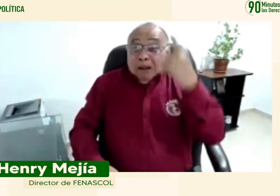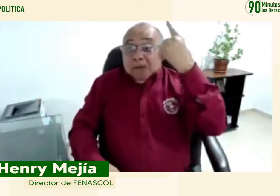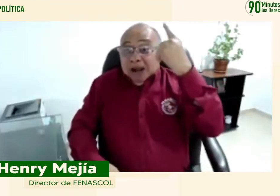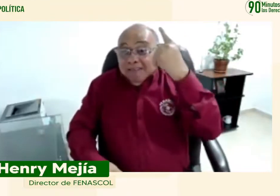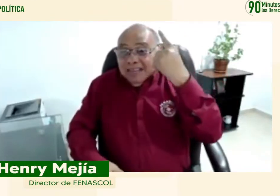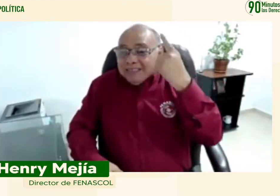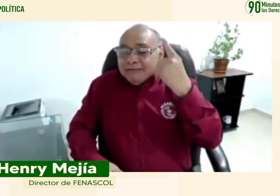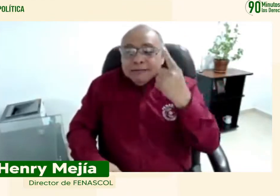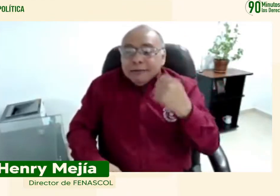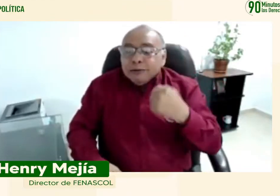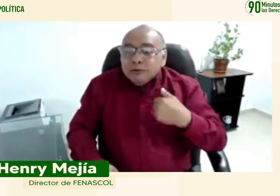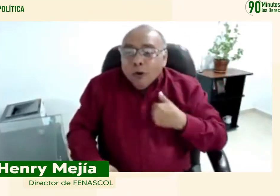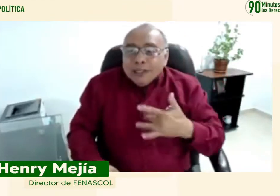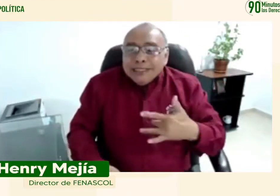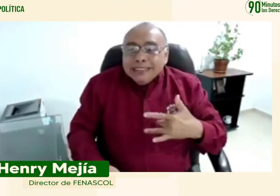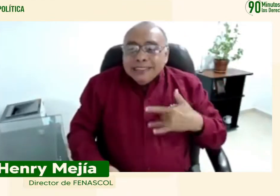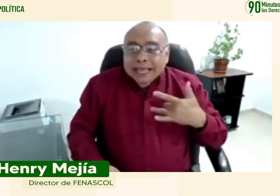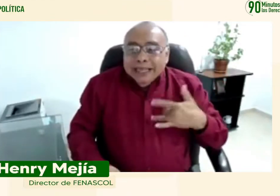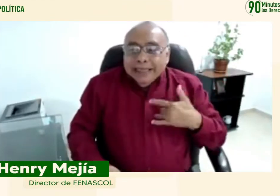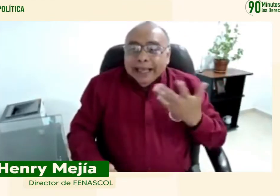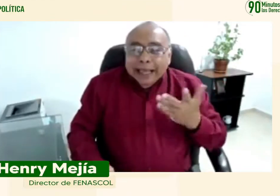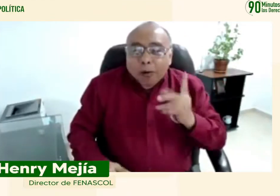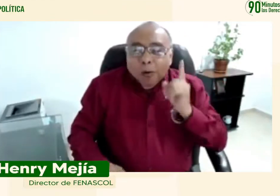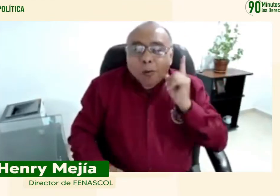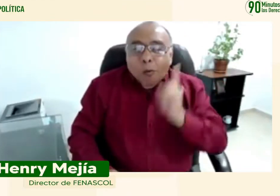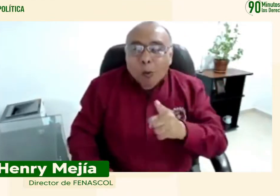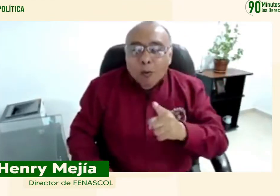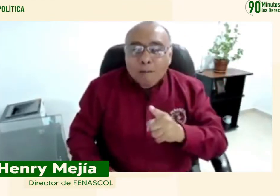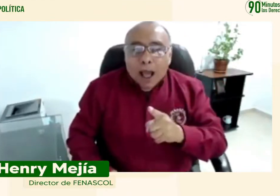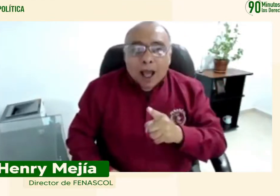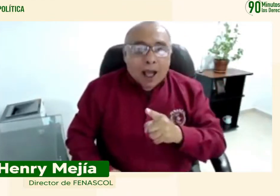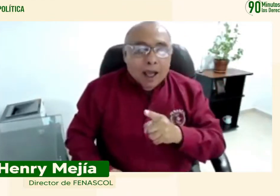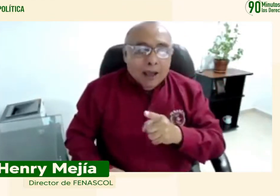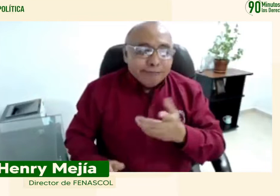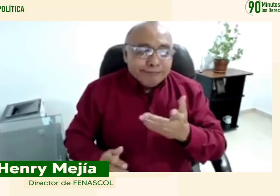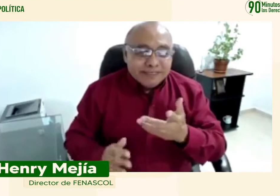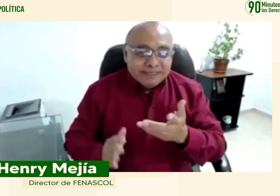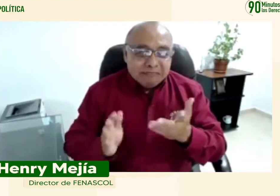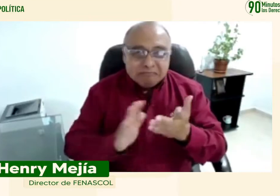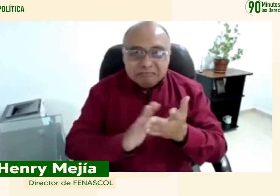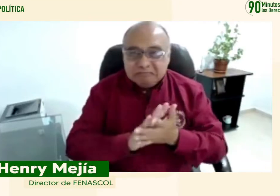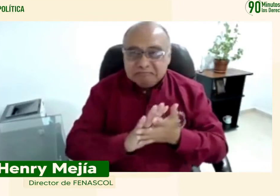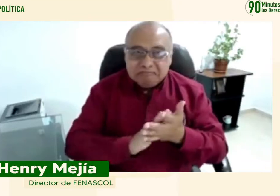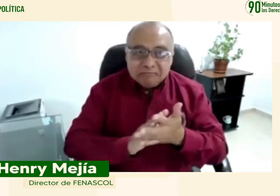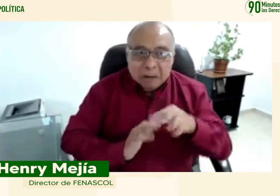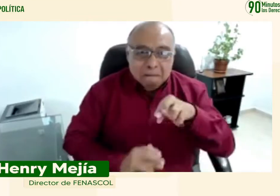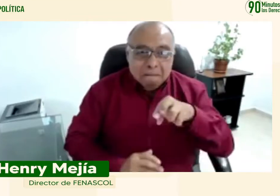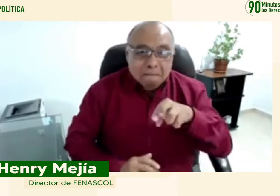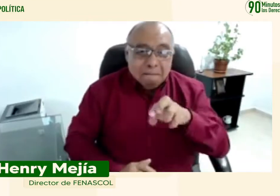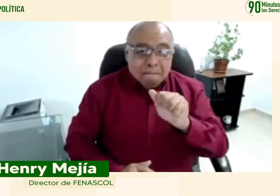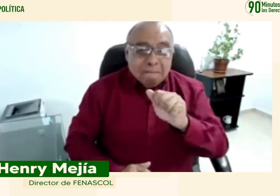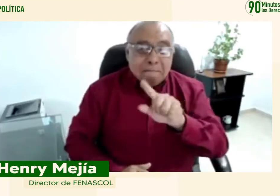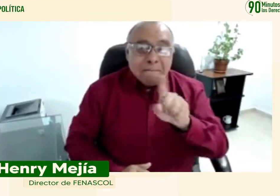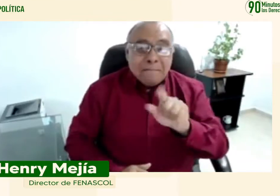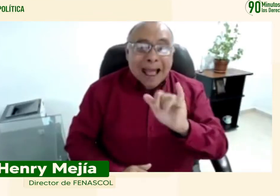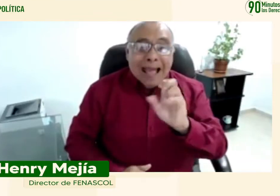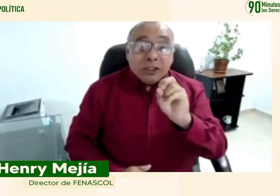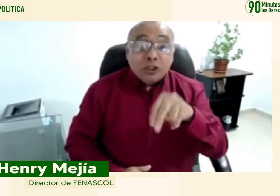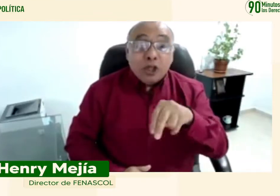es extraño porque de pronto nosotros sentimos que bueno no sé cómo decirlo